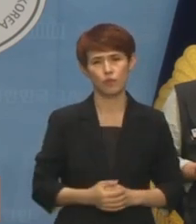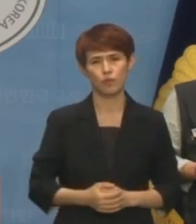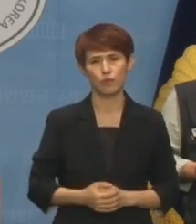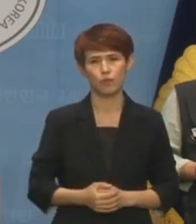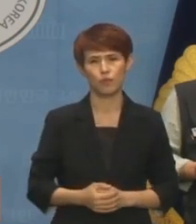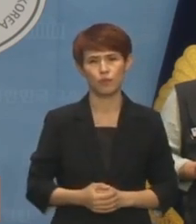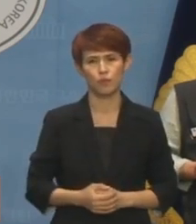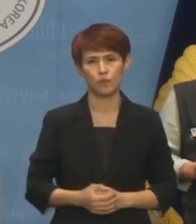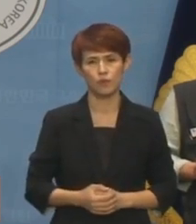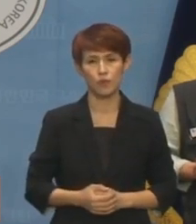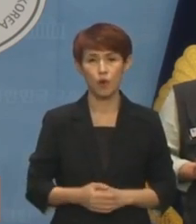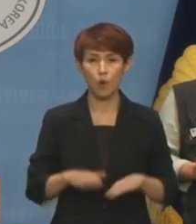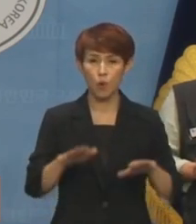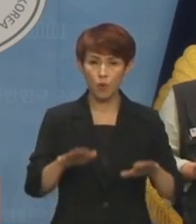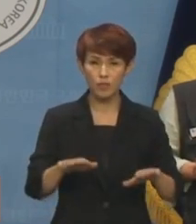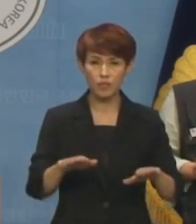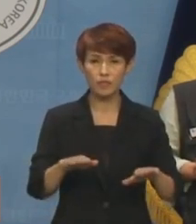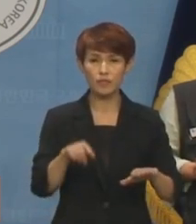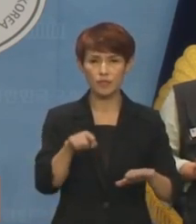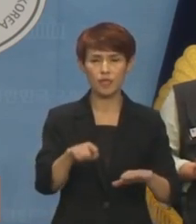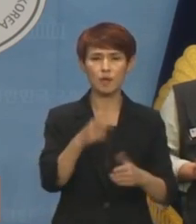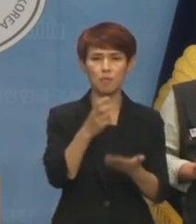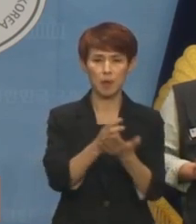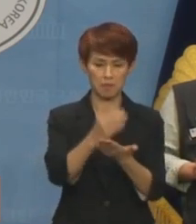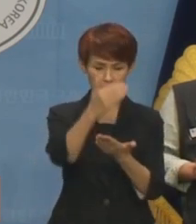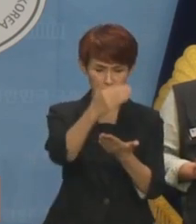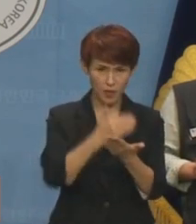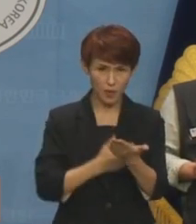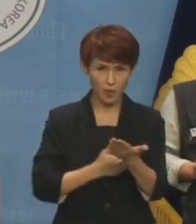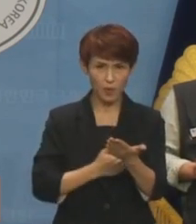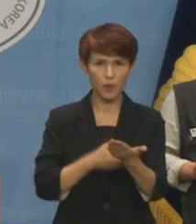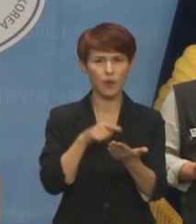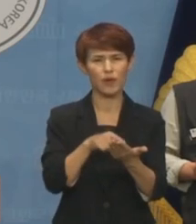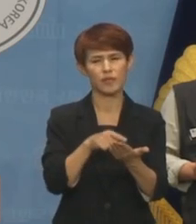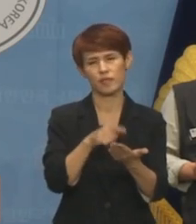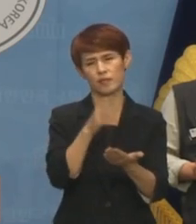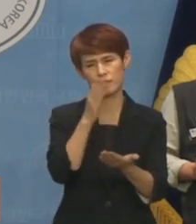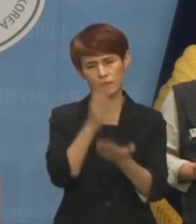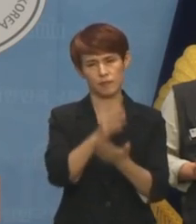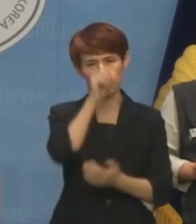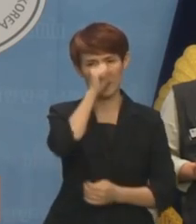모습이 오늘 시행되는 법령이 그리는 상이 아니기를 바란다.